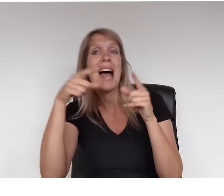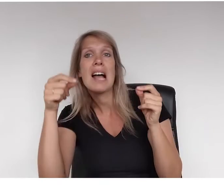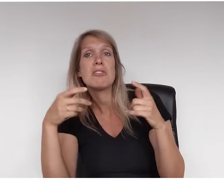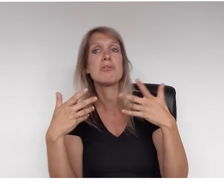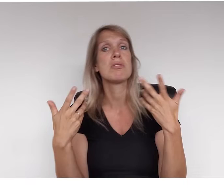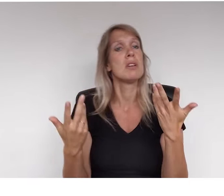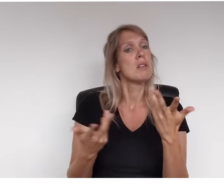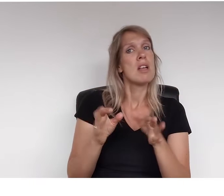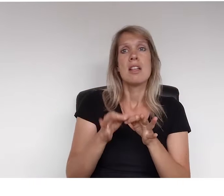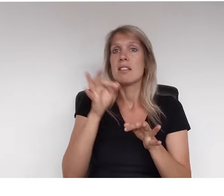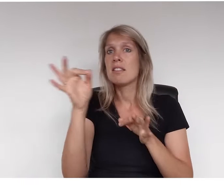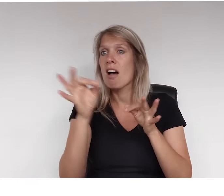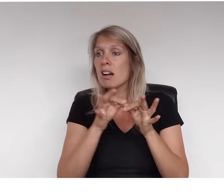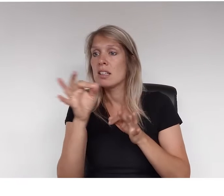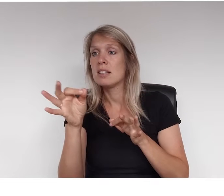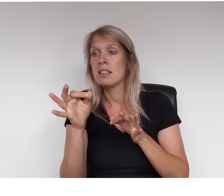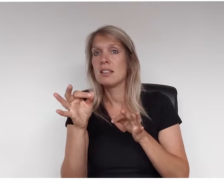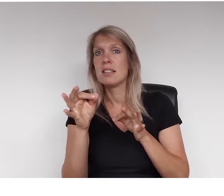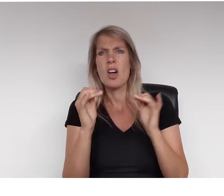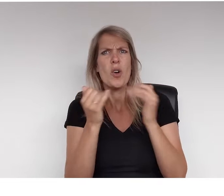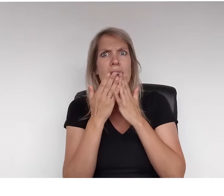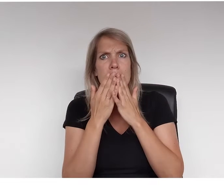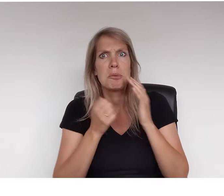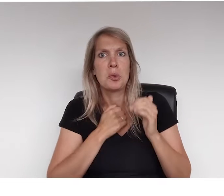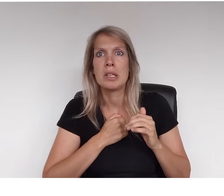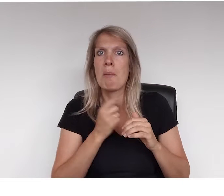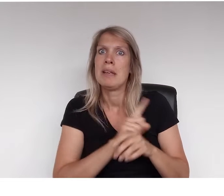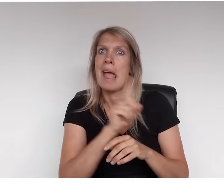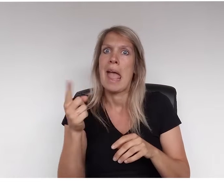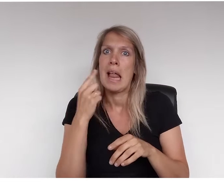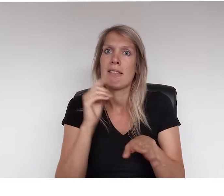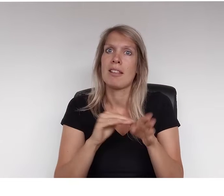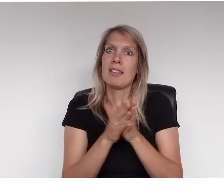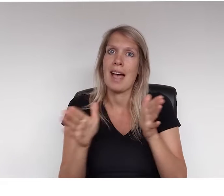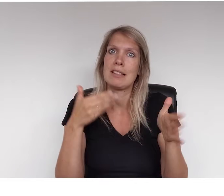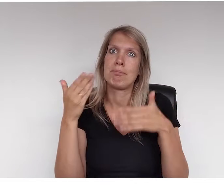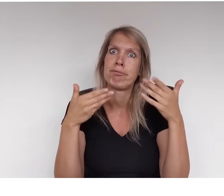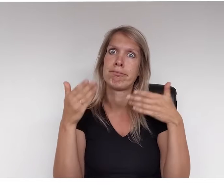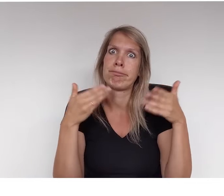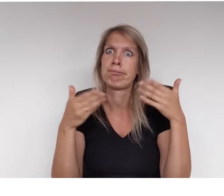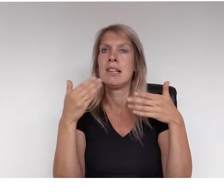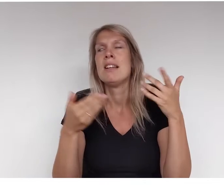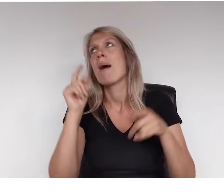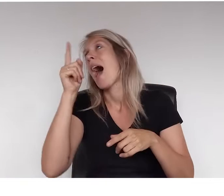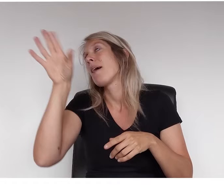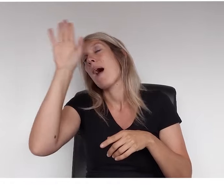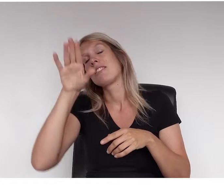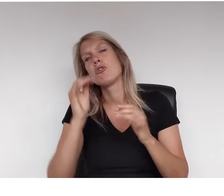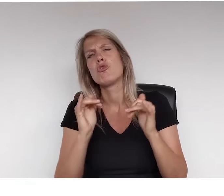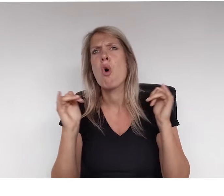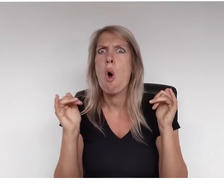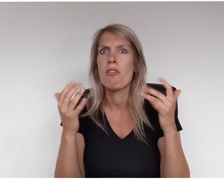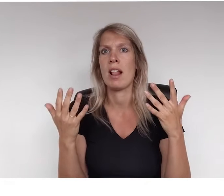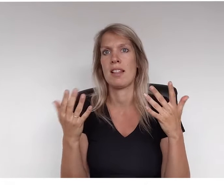en... Sorry, we hebben ook niet de hele dag de tijd. Hij maakte ook zoveel. Dit was de